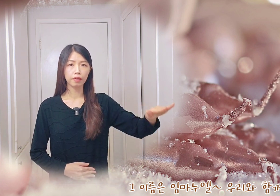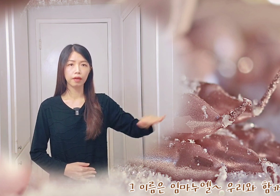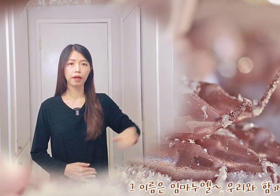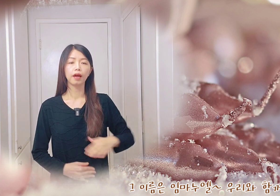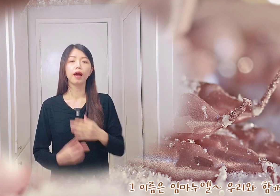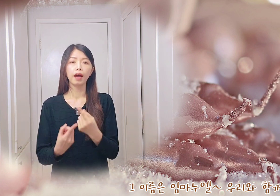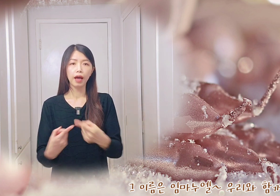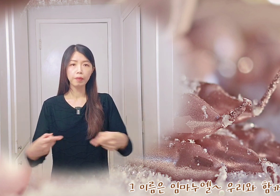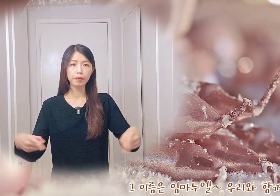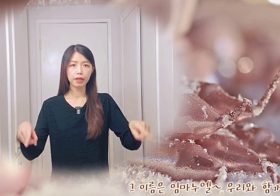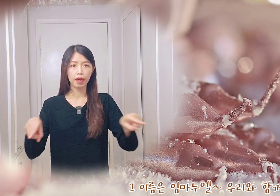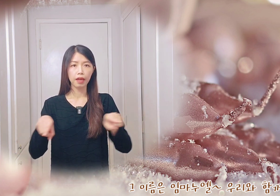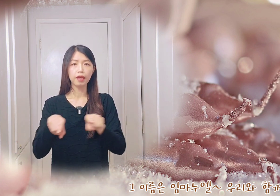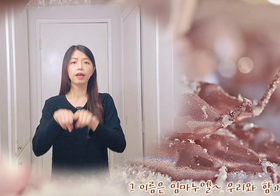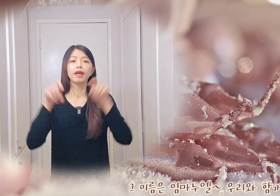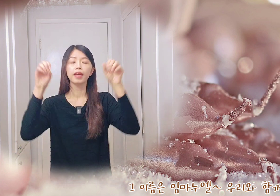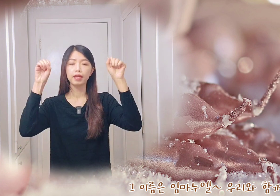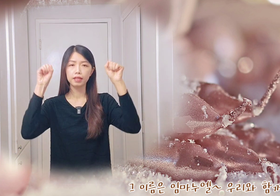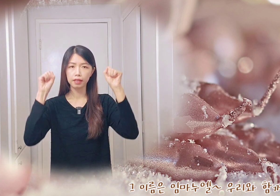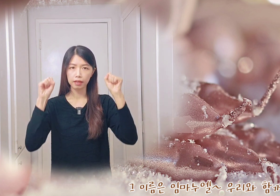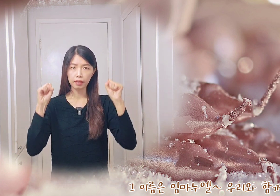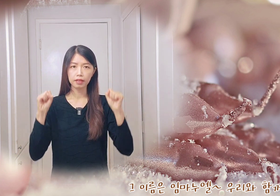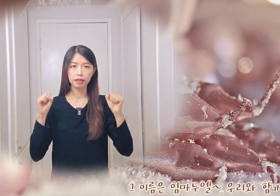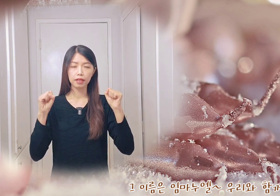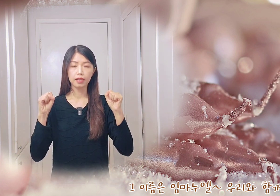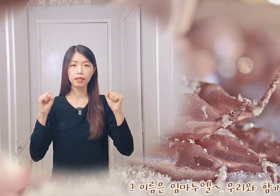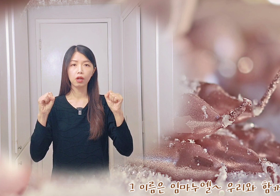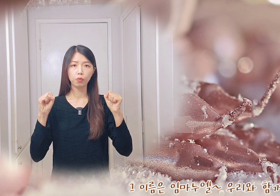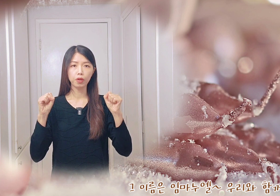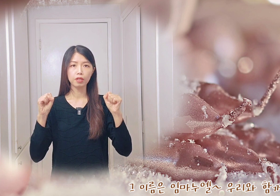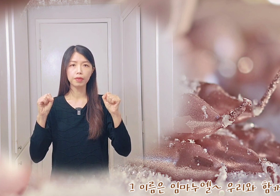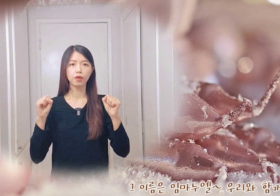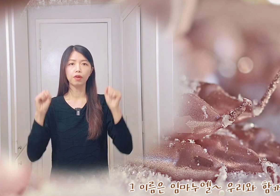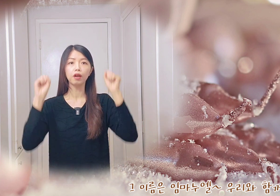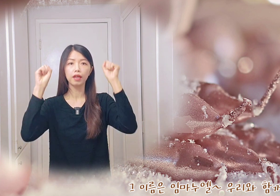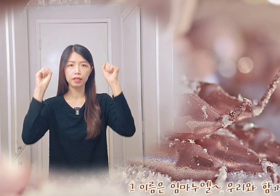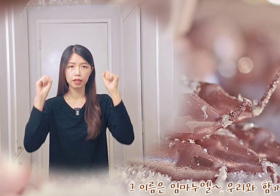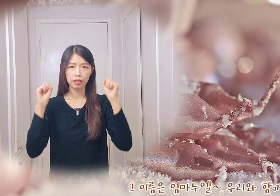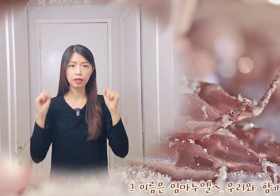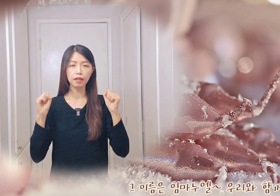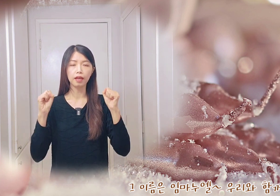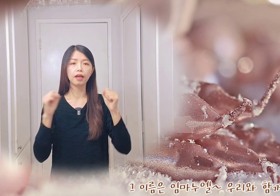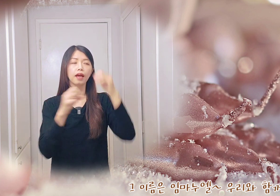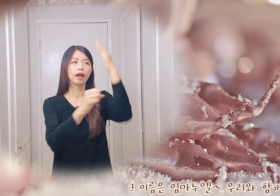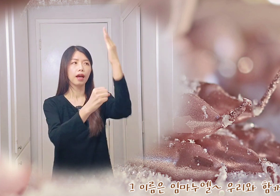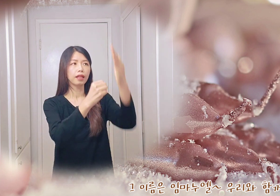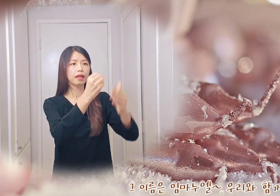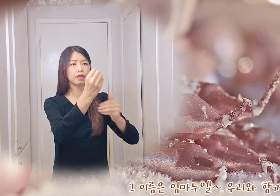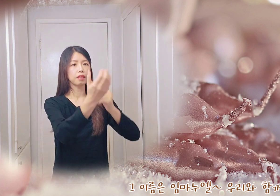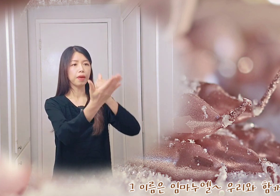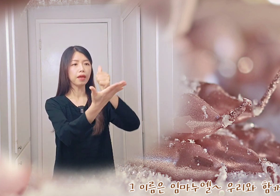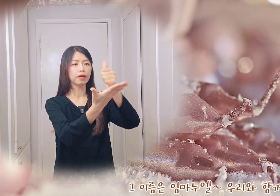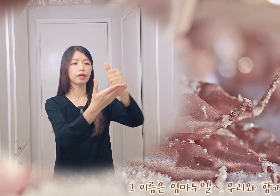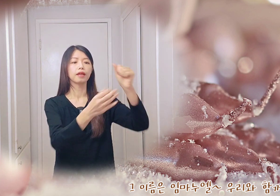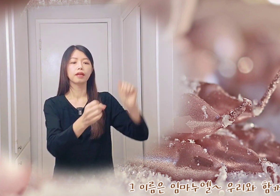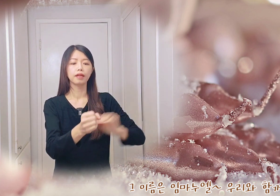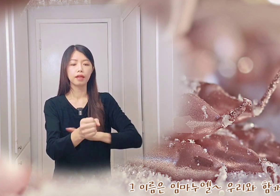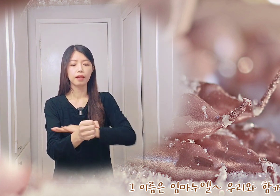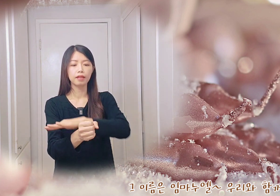우리와 함께 계시다라고 표현하시면 되고요. 계시는